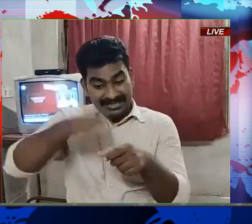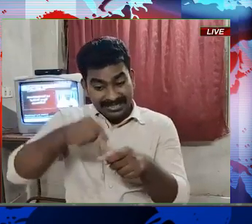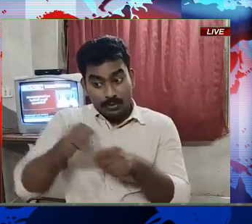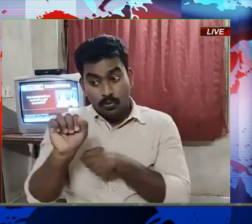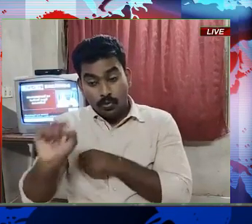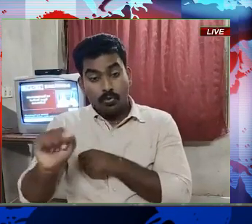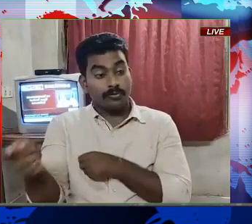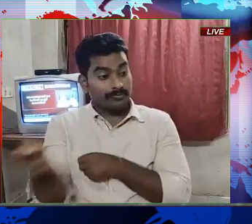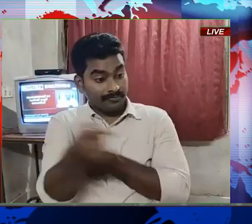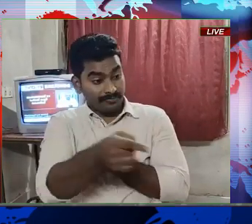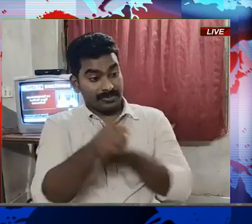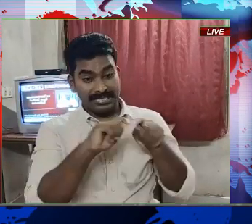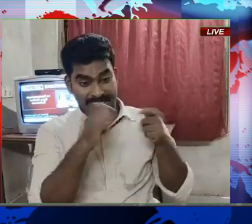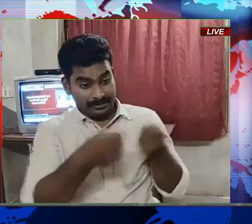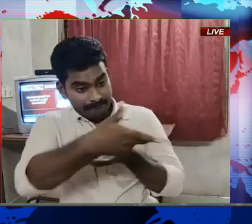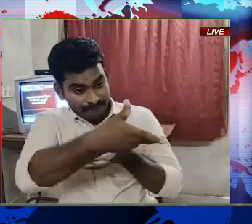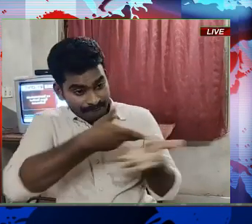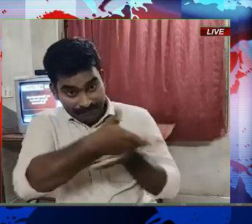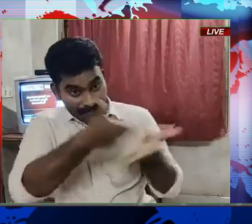വിൽക്കാനുമുള്ള നടപടികൾ